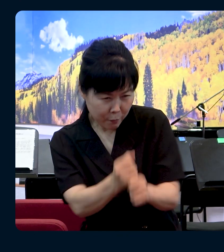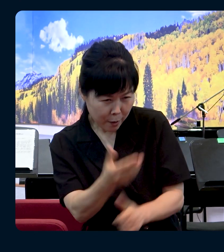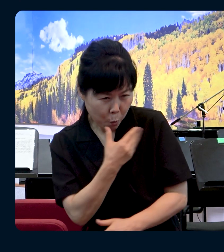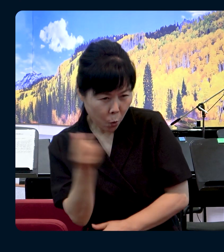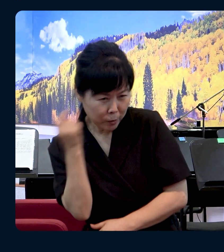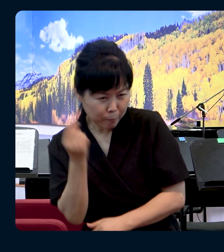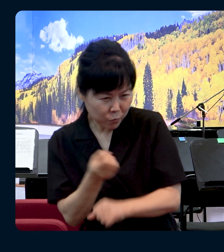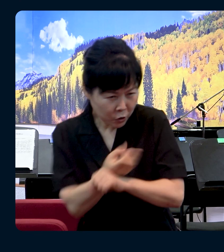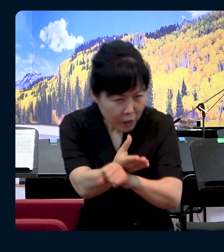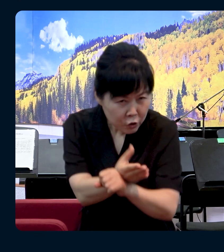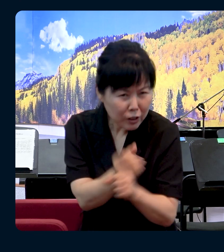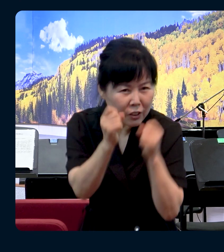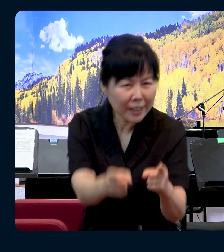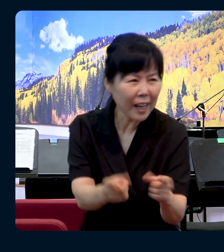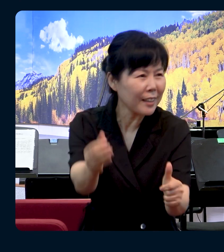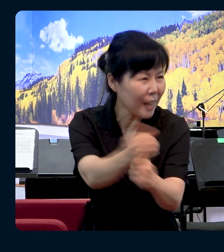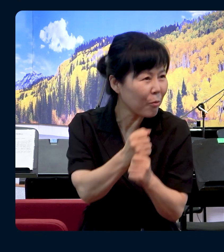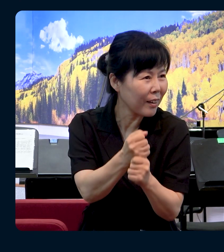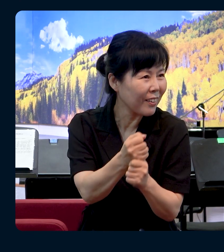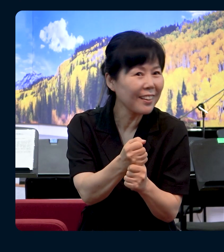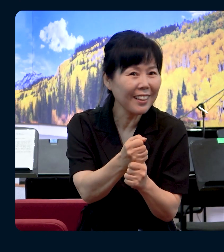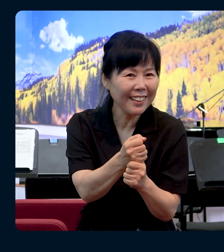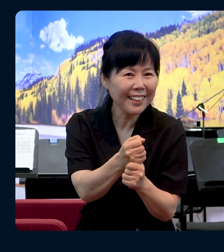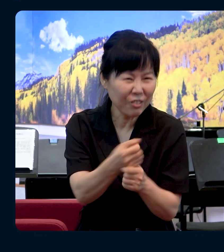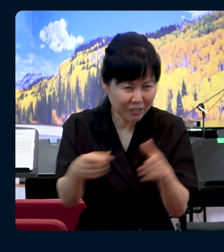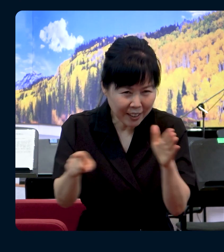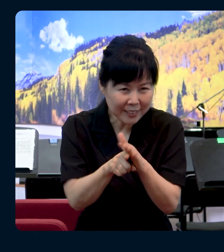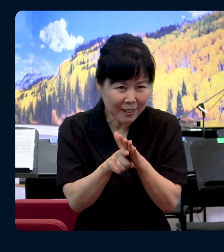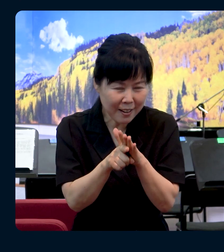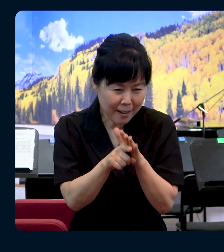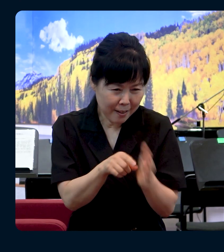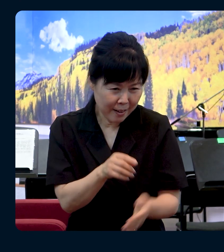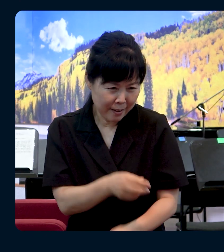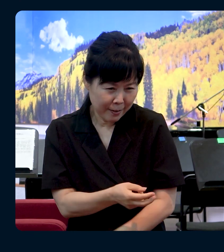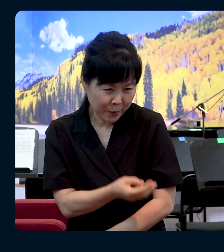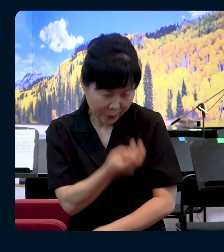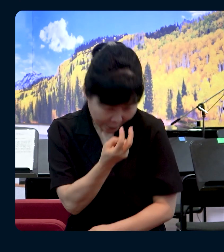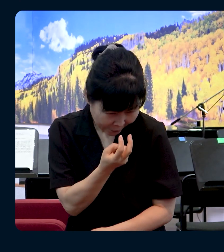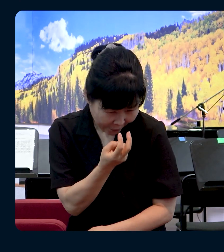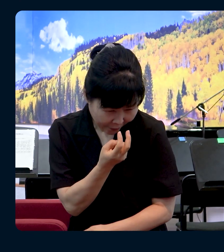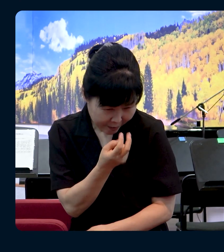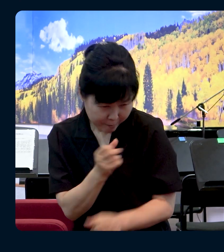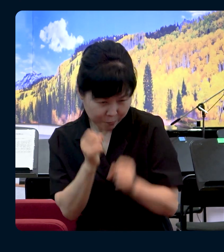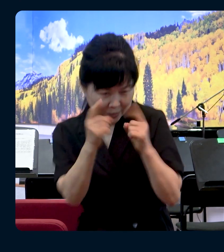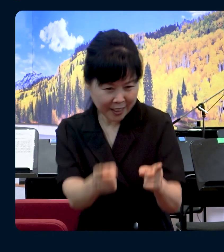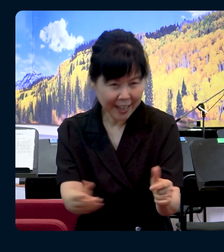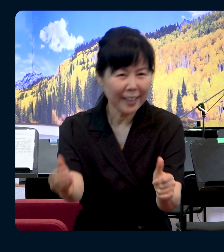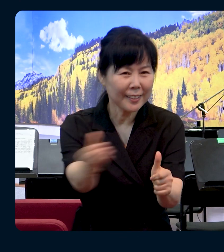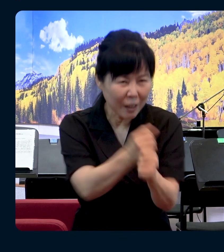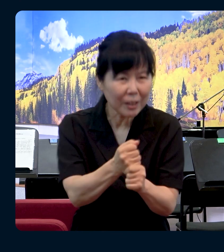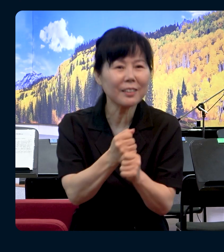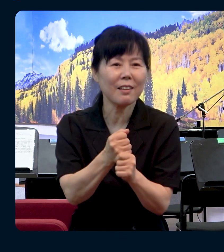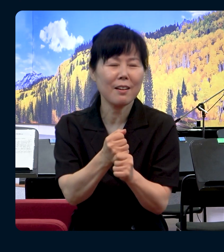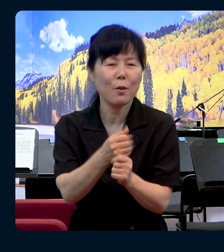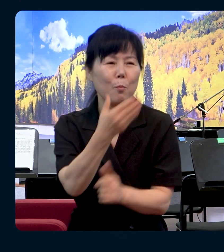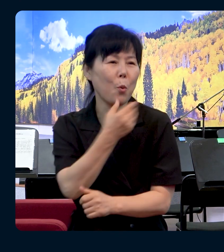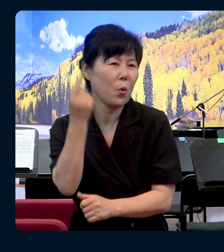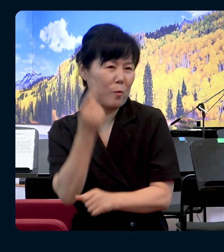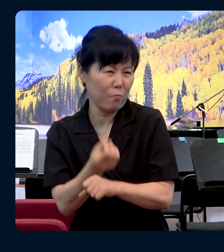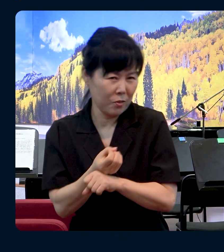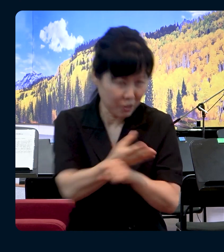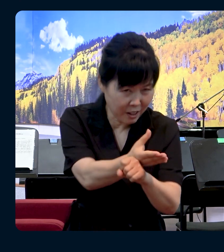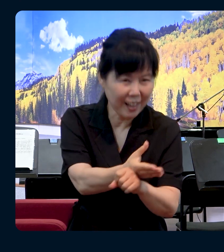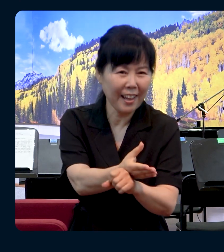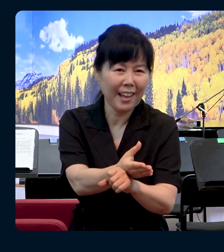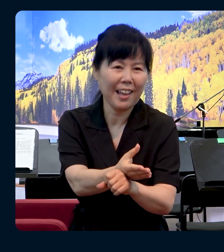most, 가장 좋은 순간이 오기를 기다리고 있는 거예요. 그러다가 딱 빈틈이 보이면 바로 그냥 복음을